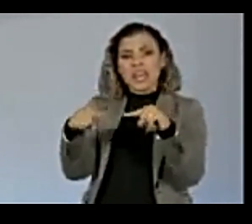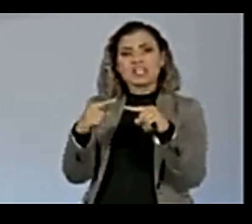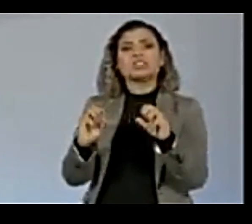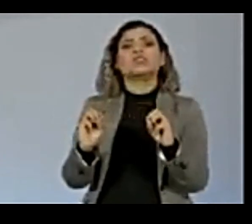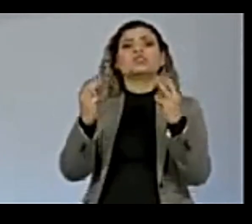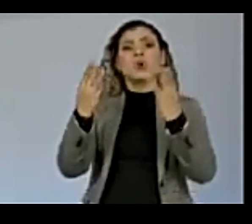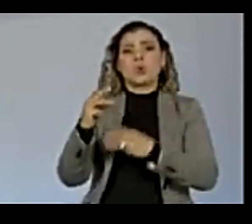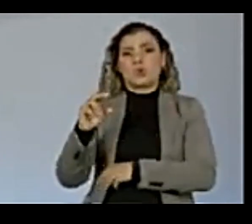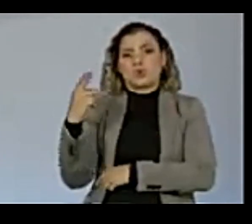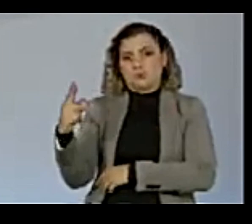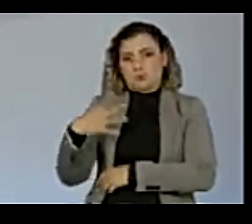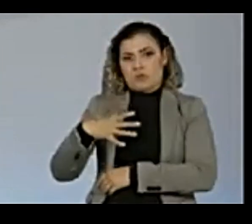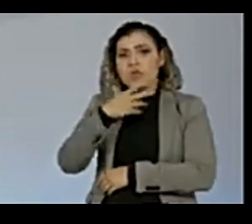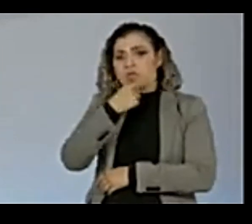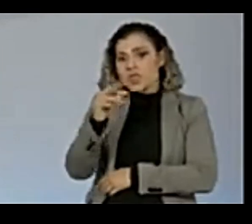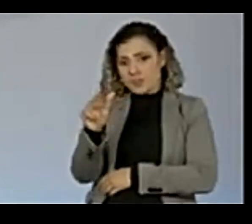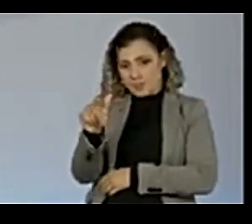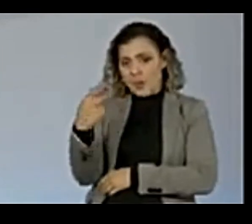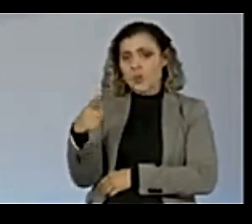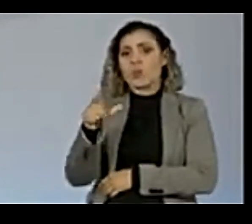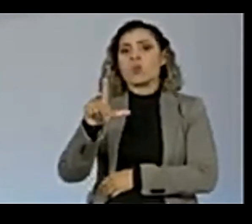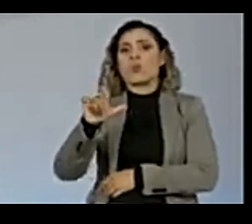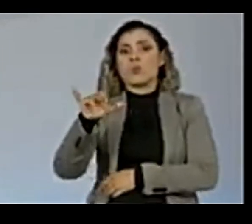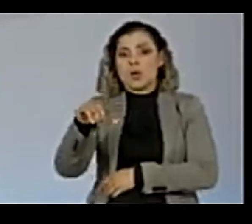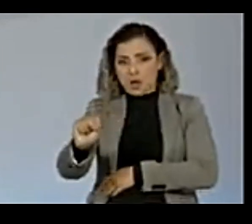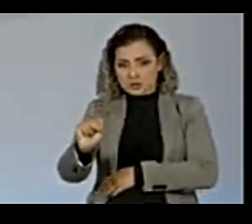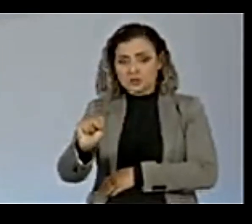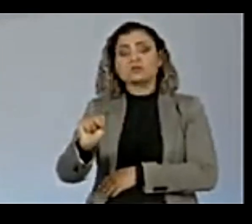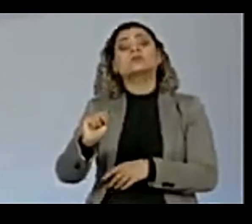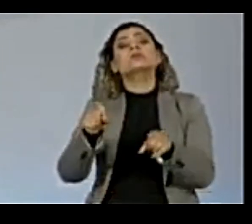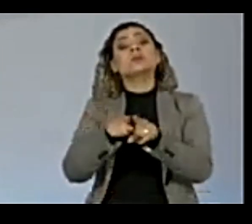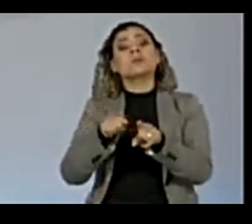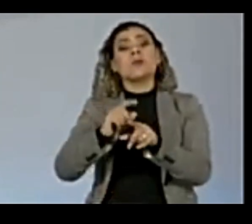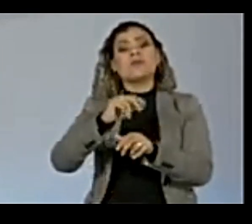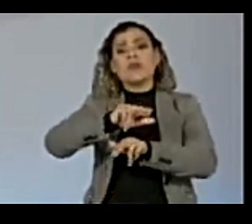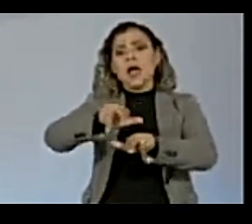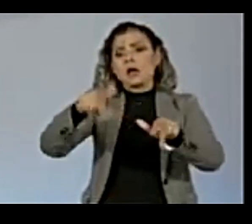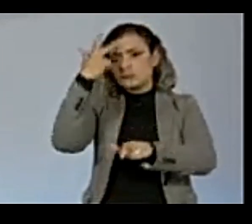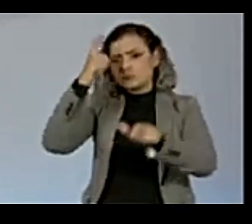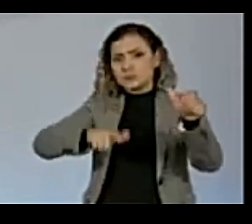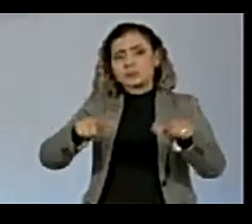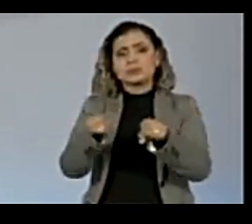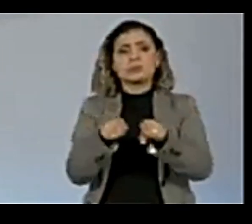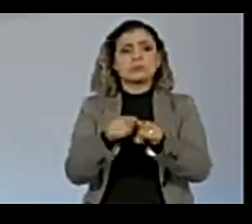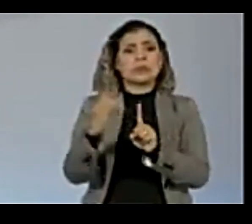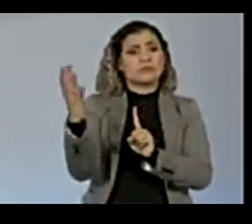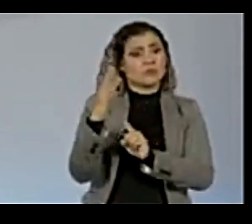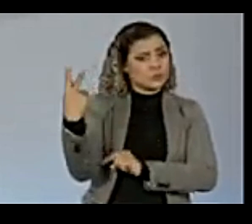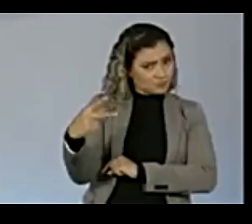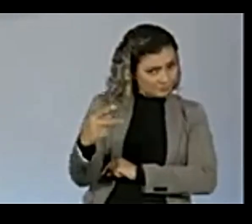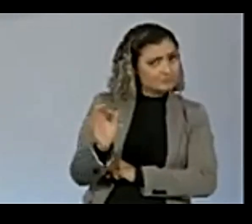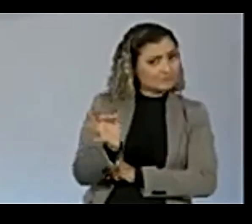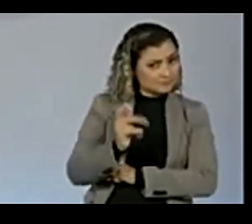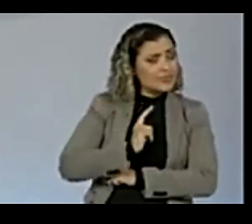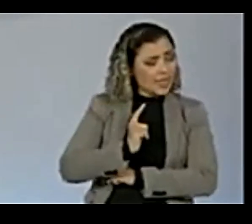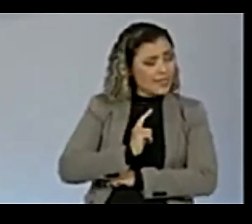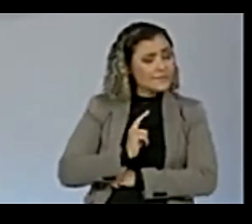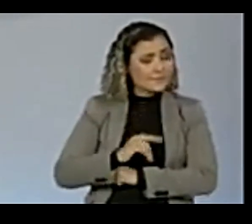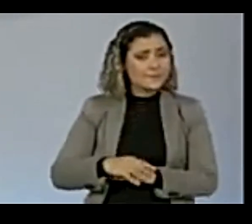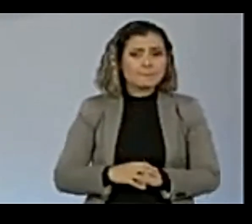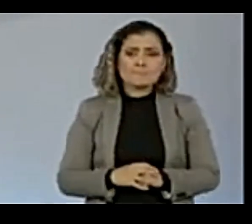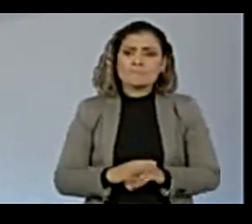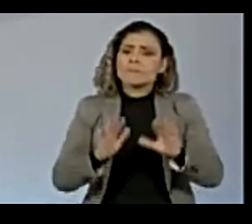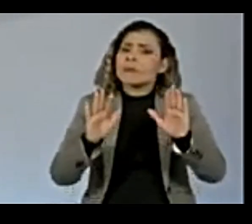do Lucas, que foi endossada por muitos pais, mas também acabou respingando em você.